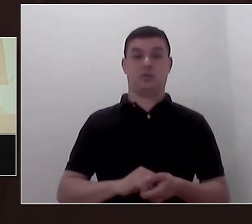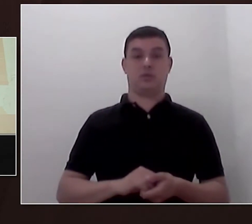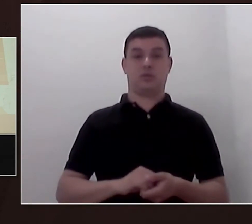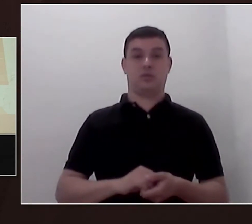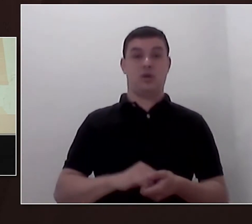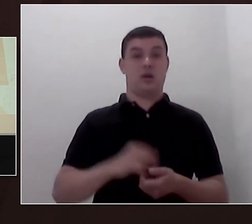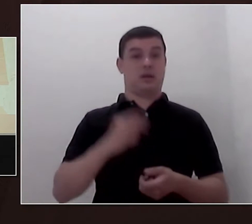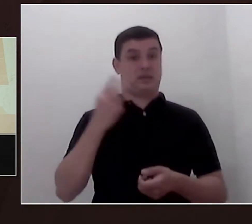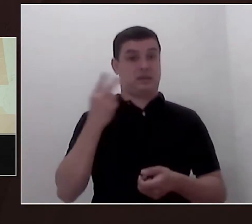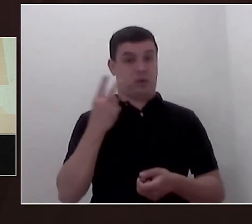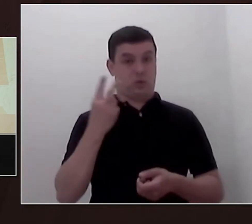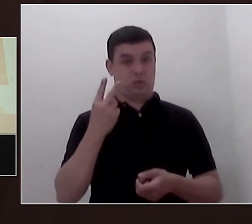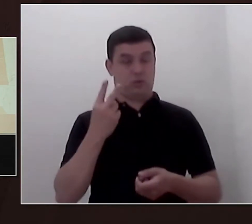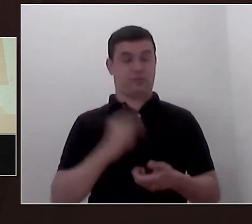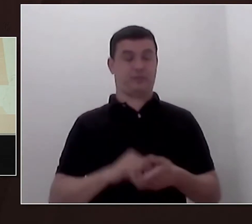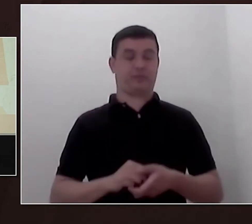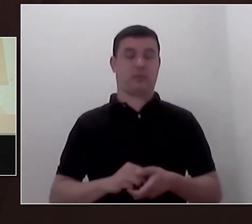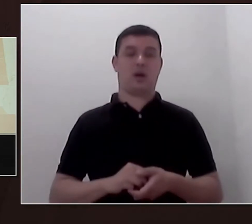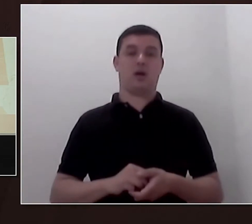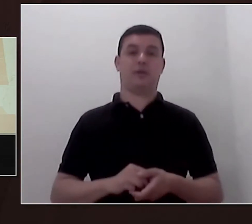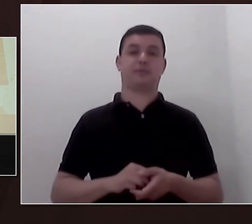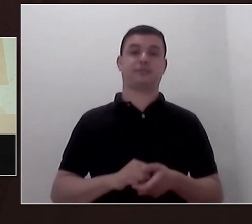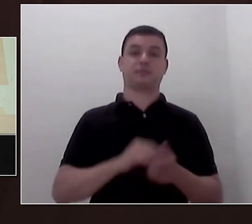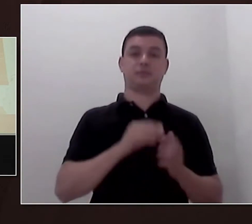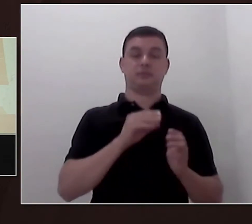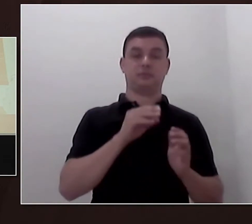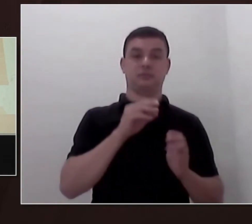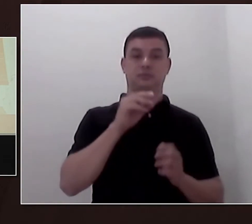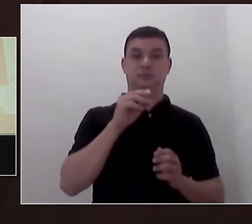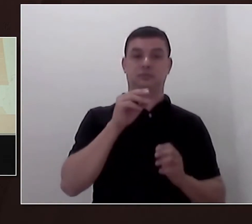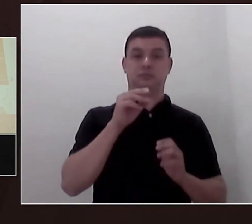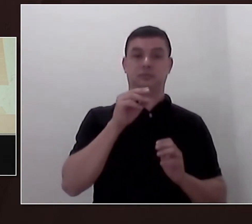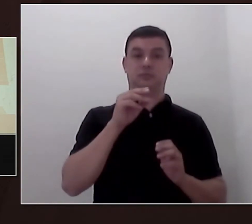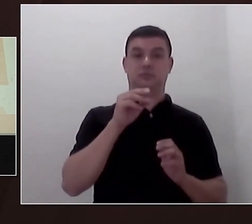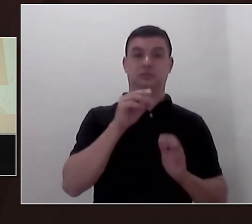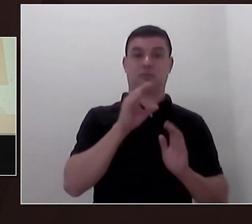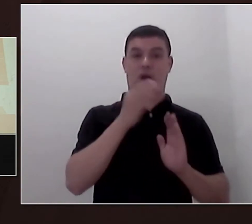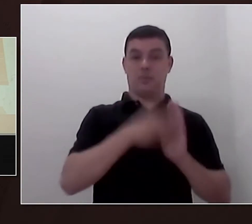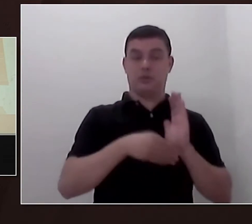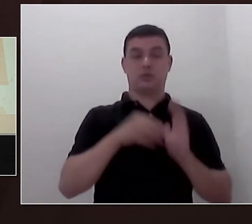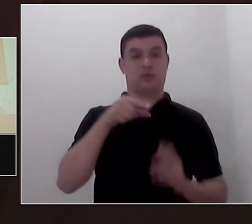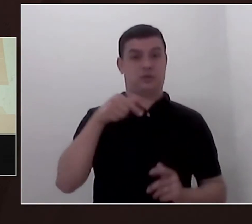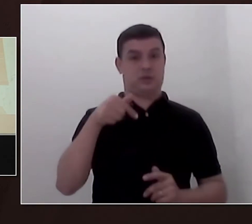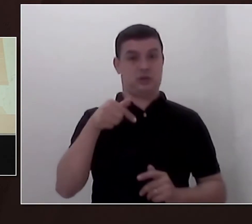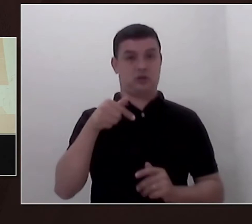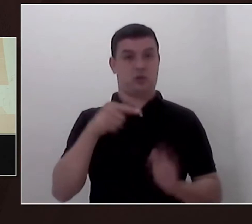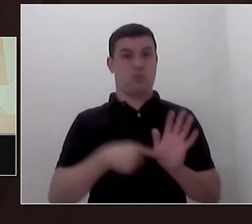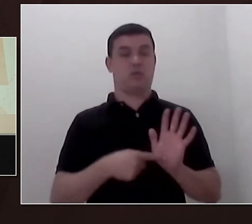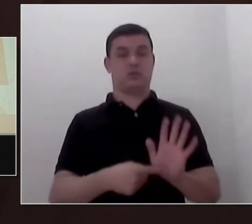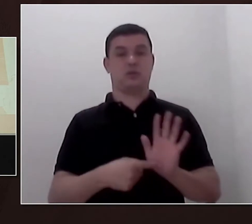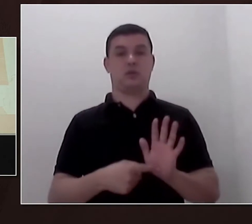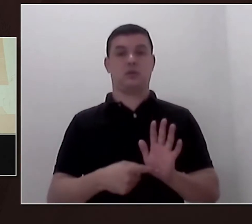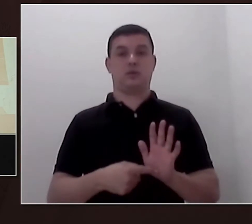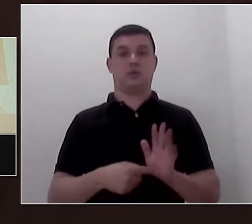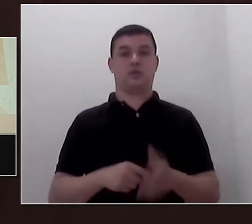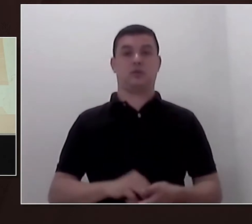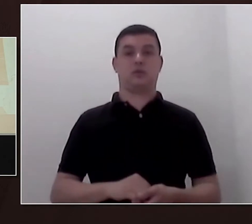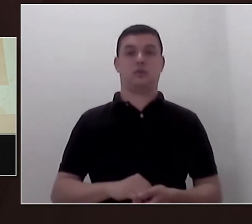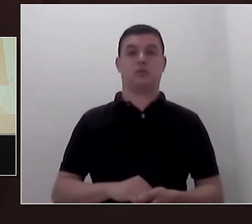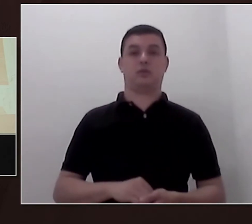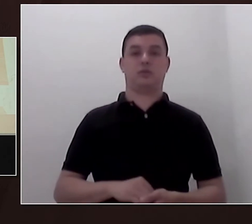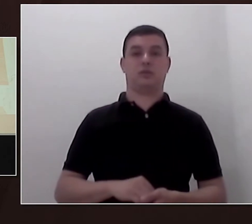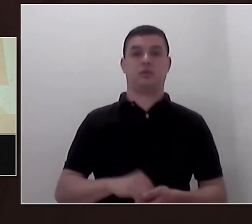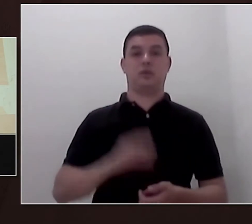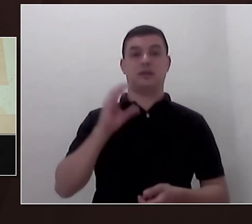no capítulo 8, versículo 7. Então os magos fizeram o mesmo com as suas ciências ocultas e